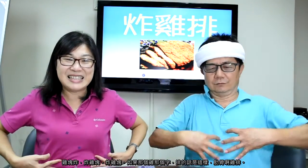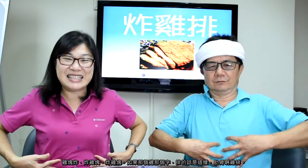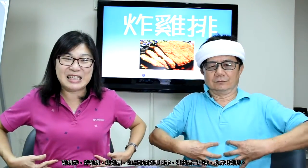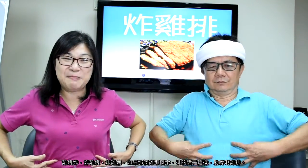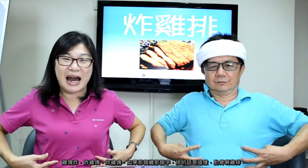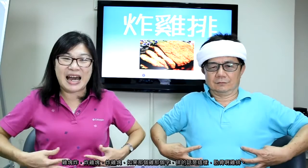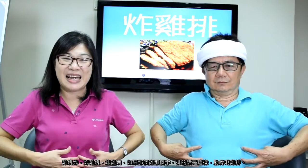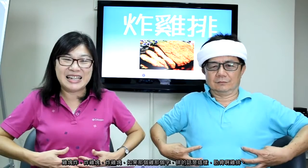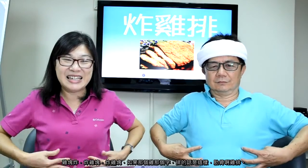鸡排